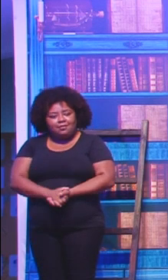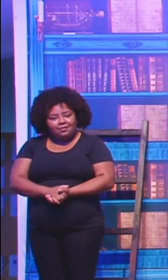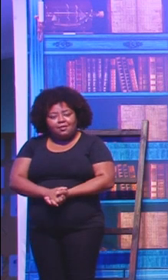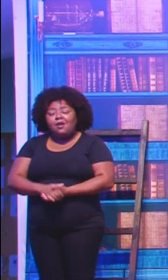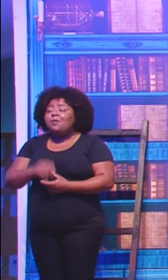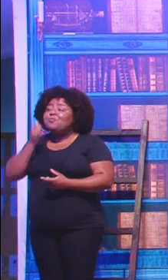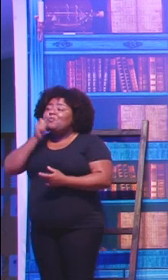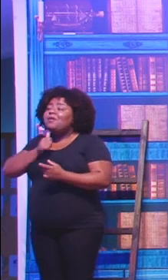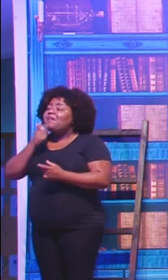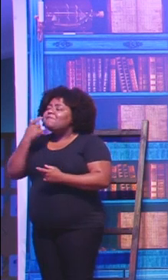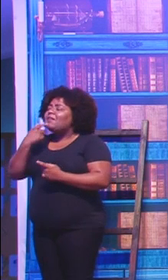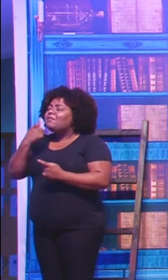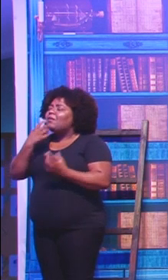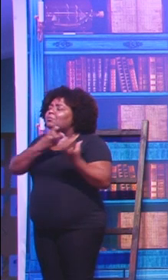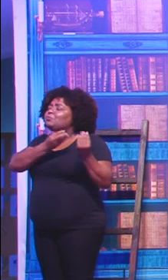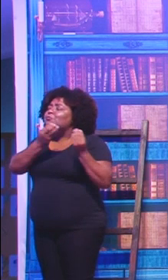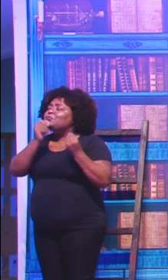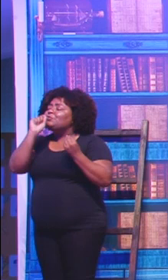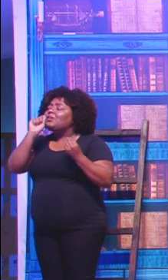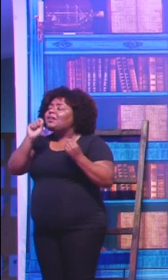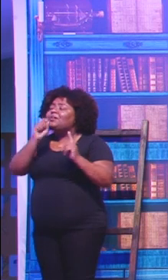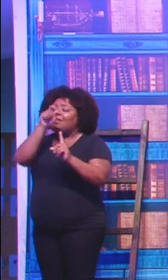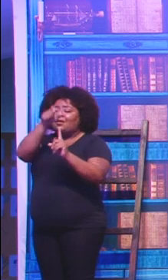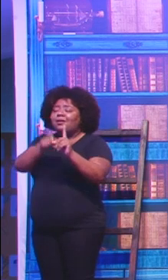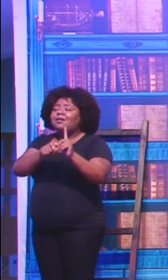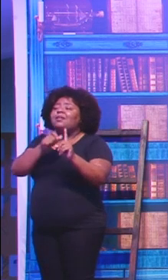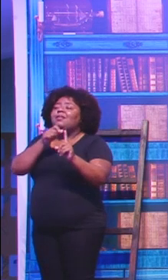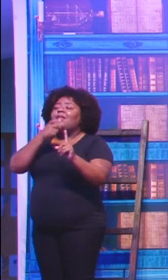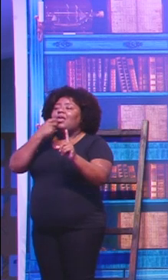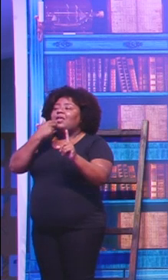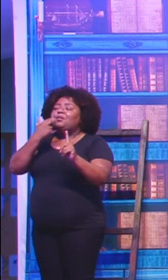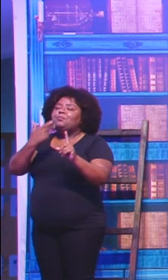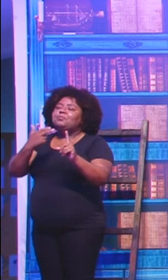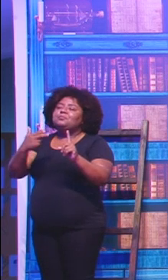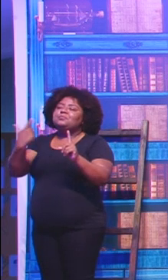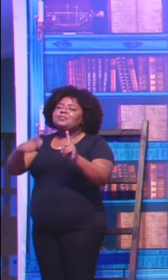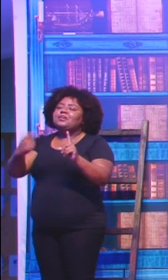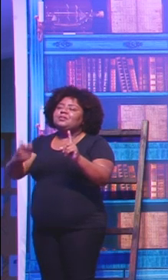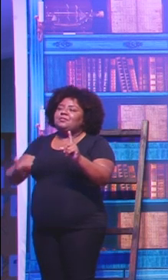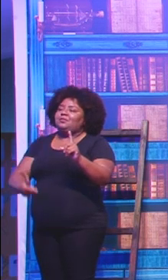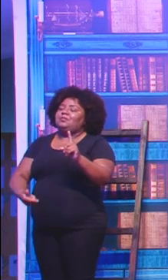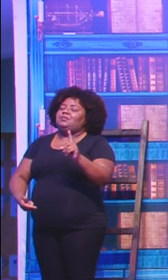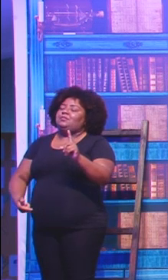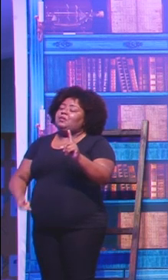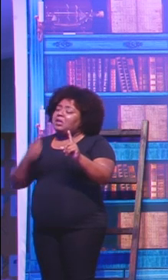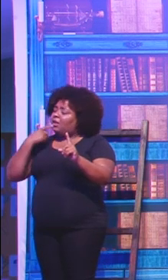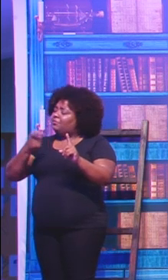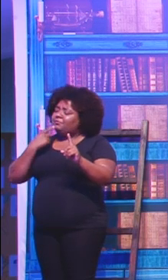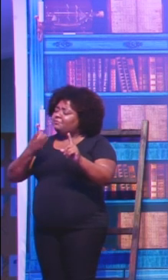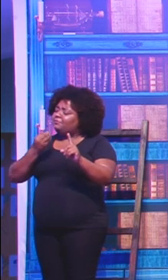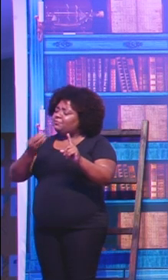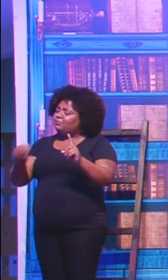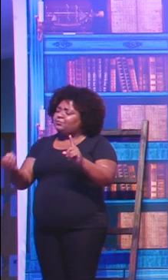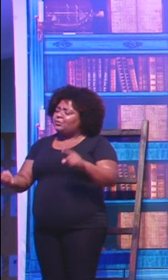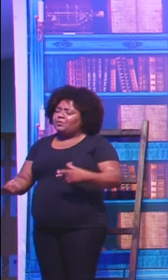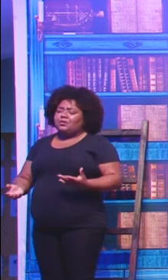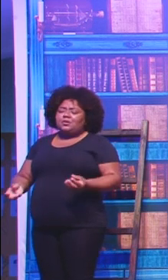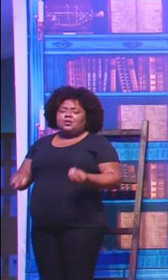Ela é quem fala o tempo todo. Eu achei essa subversão algo genial. Ter encontrado essa deixa é realmente